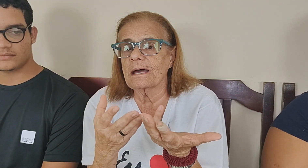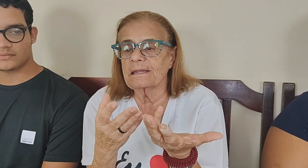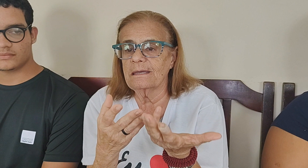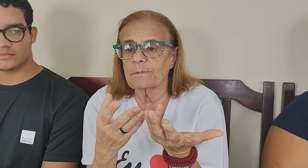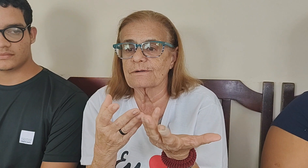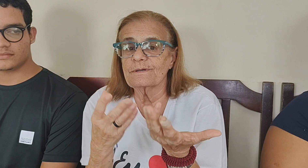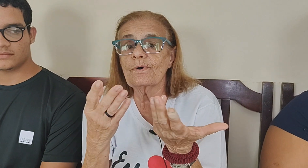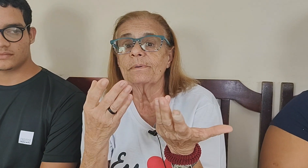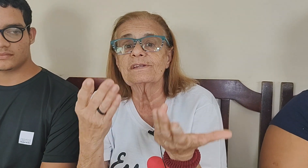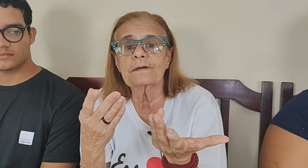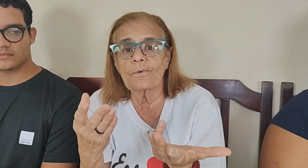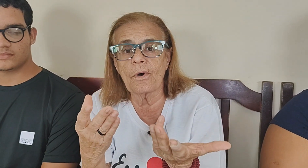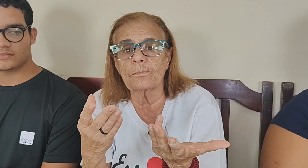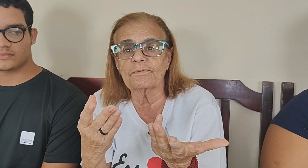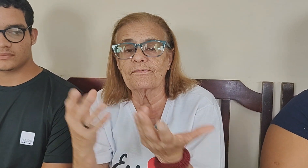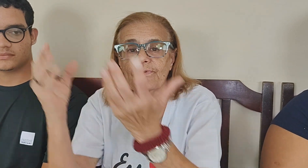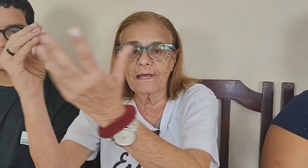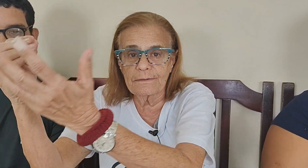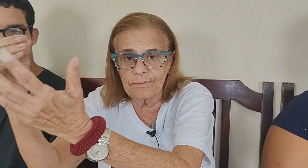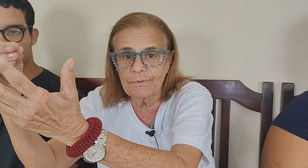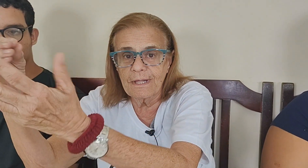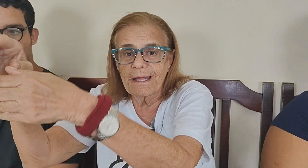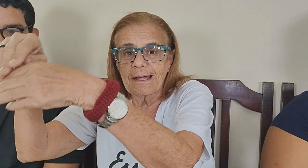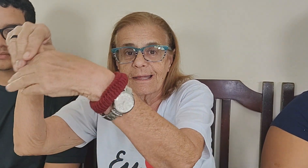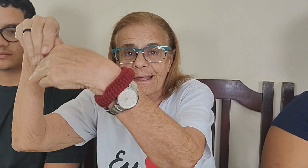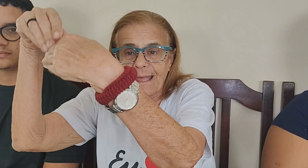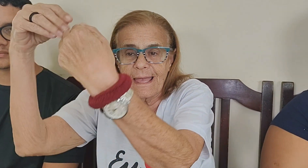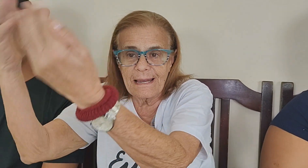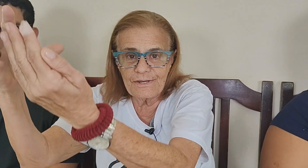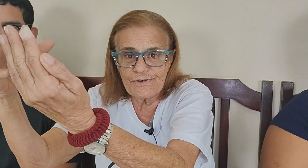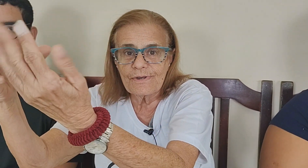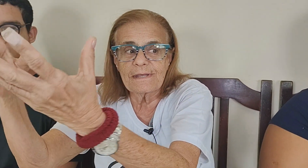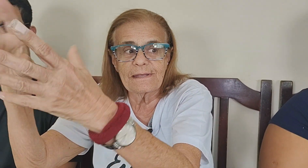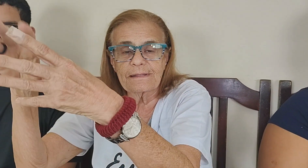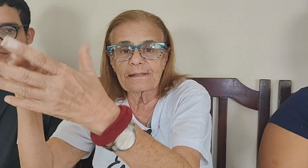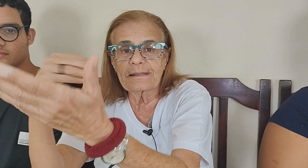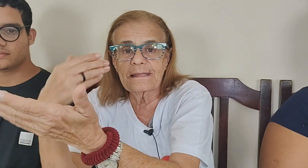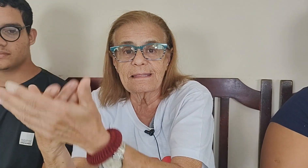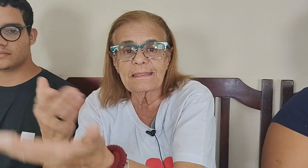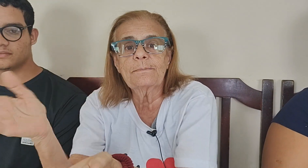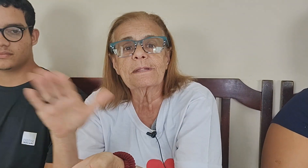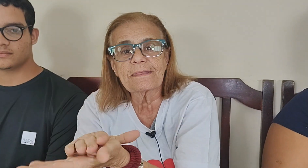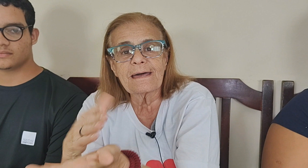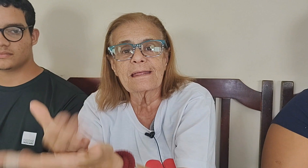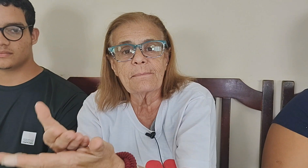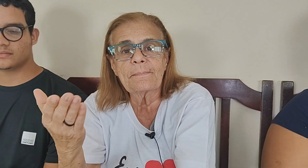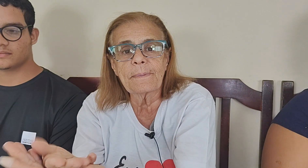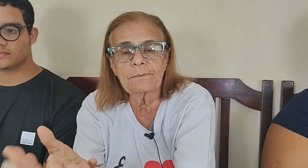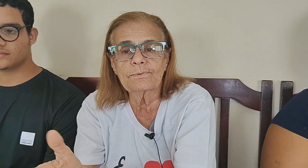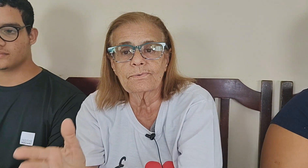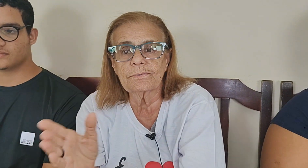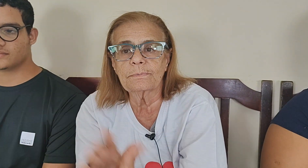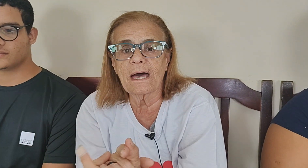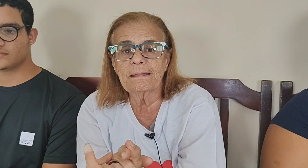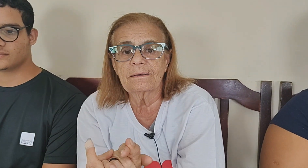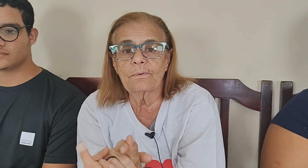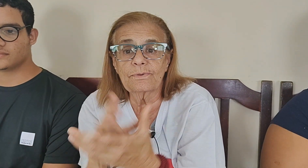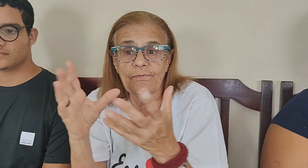a Libras, mas eu aprendia como? Vendo elas interpretarem pelo YouTube. Quando